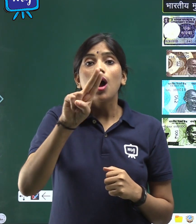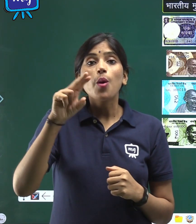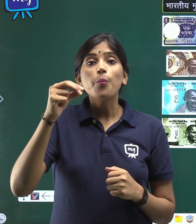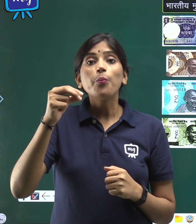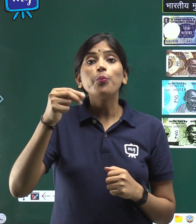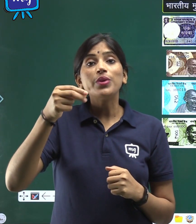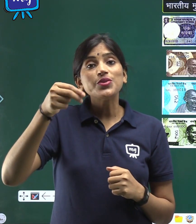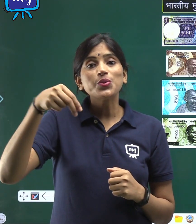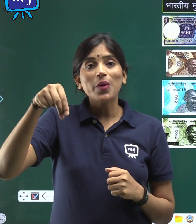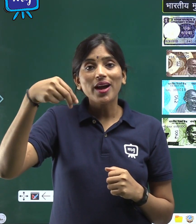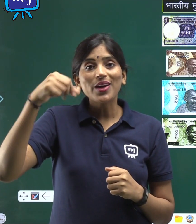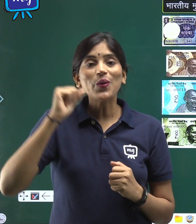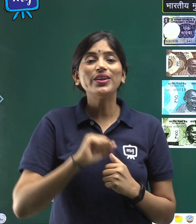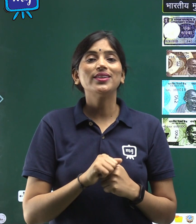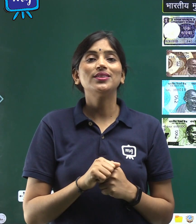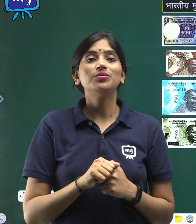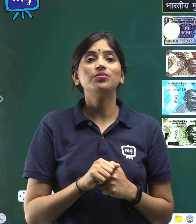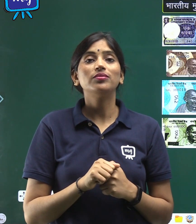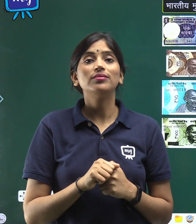20 रुपए का नोट,